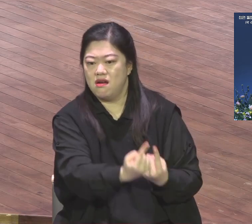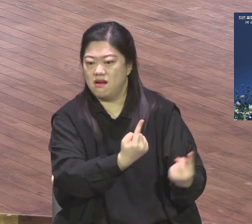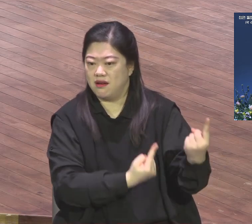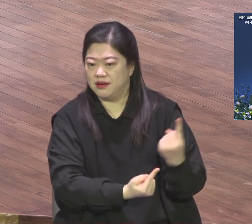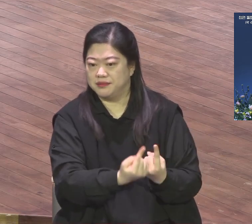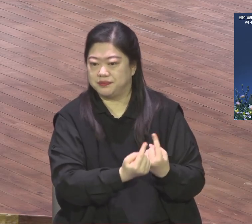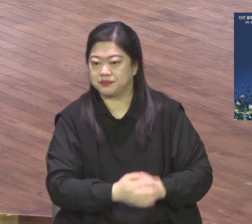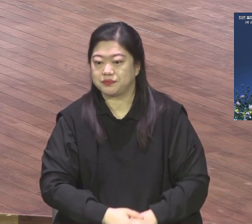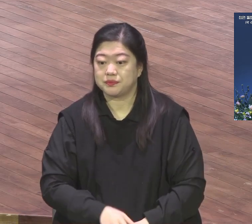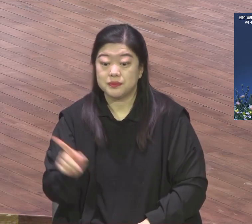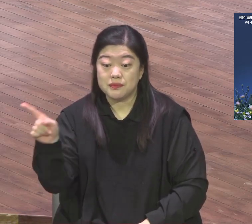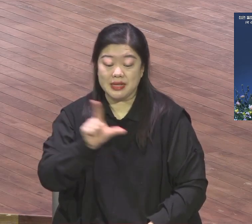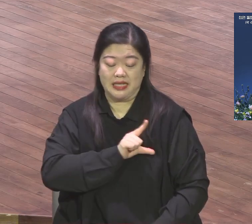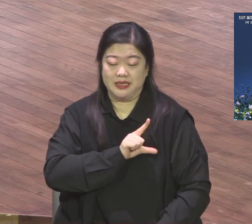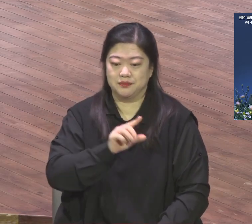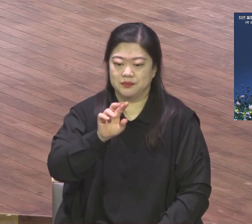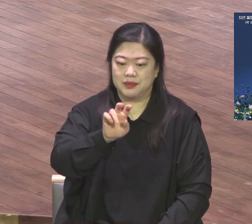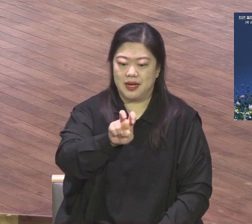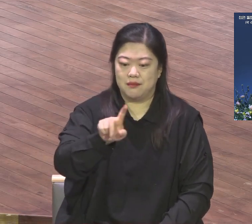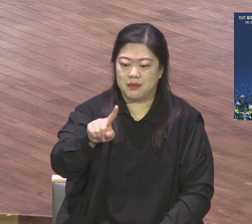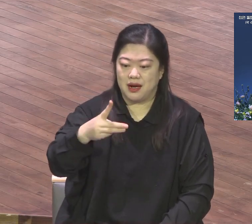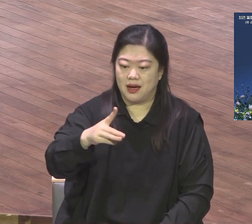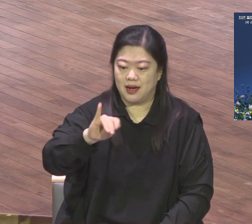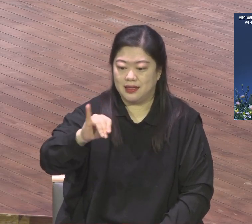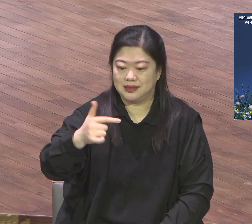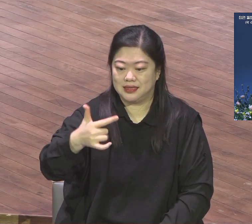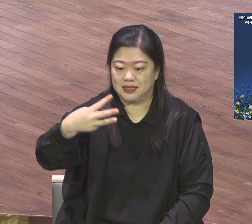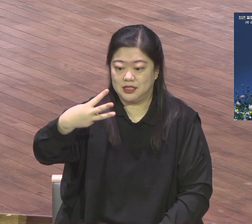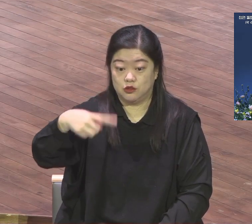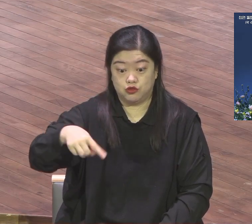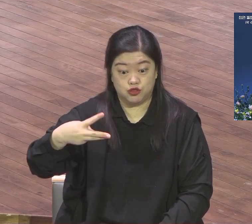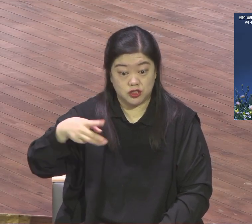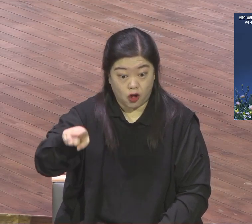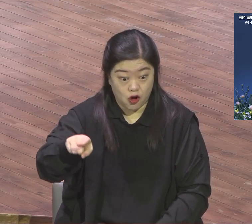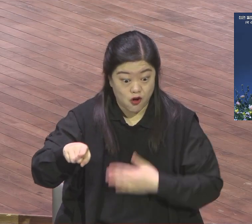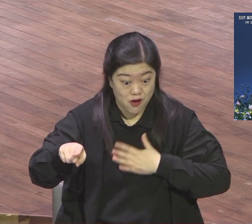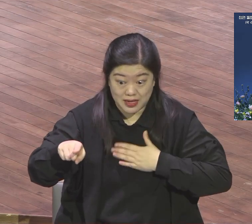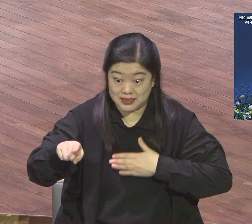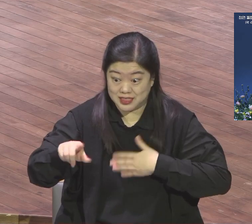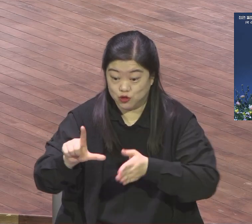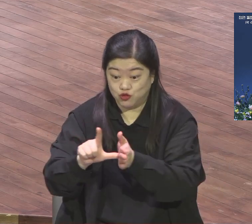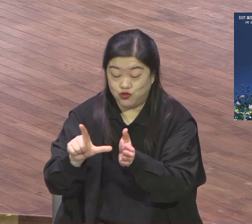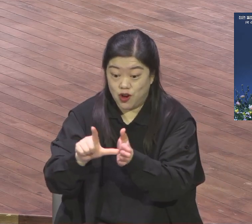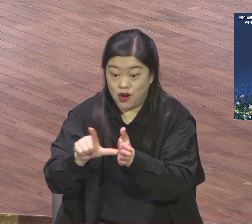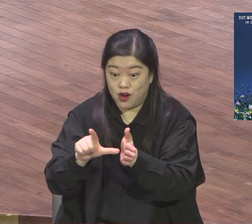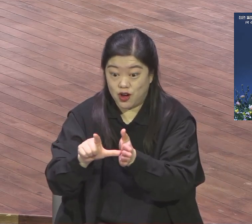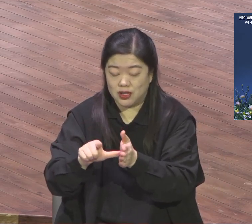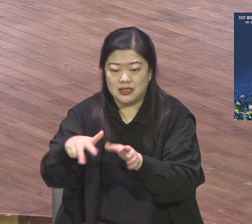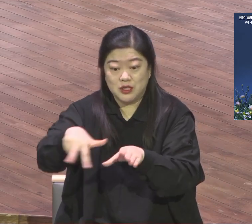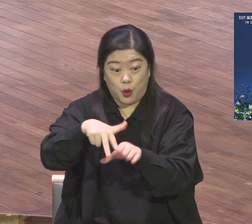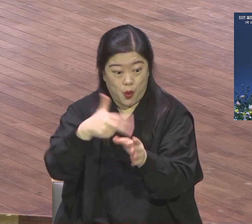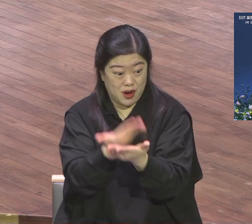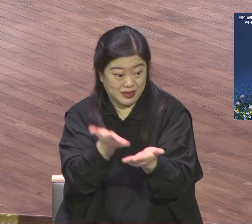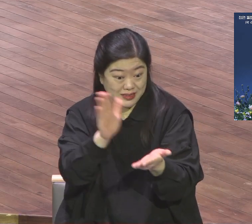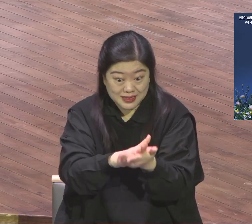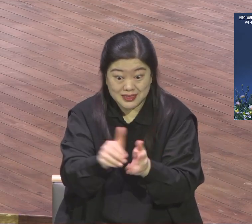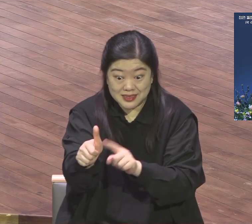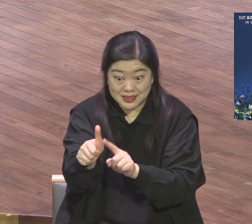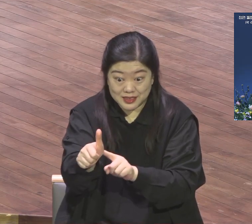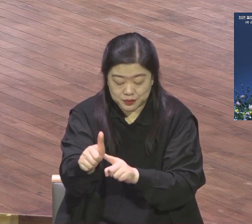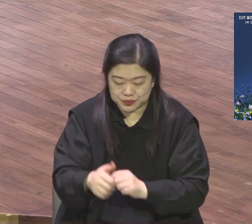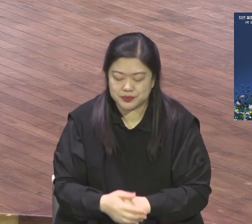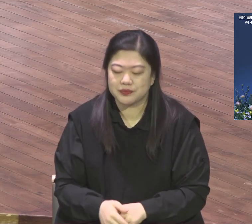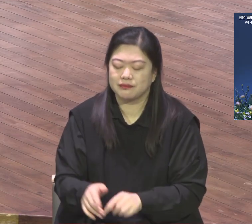독일의 종교개혁자 마틴 루터가 종교개혁을 하면서 여러 가지 어려움, 그야말로